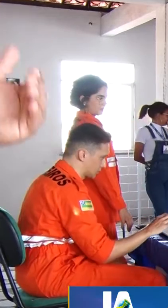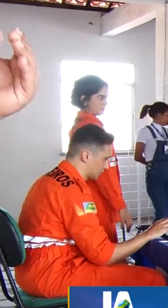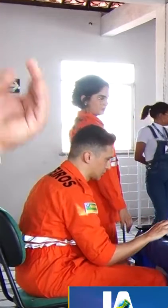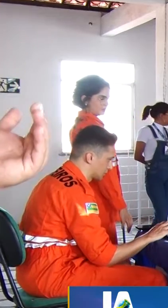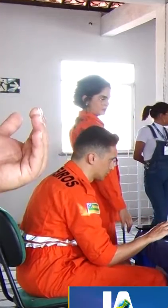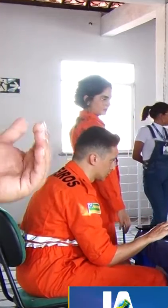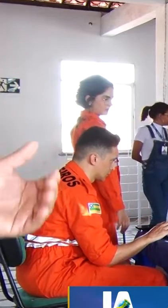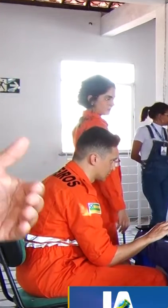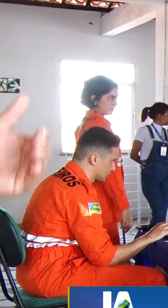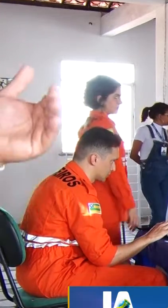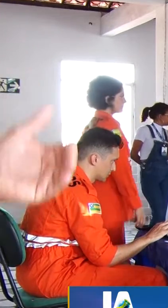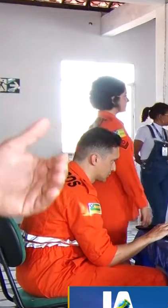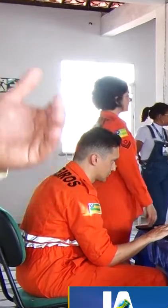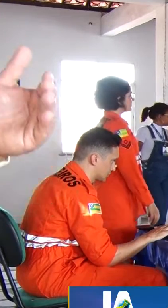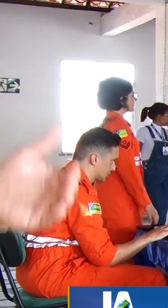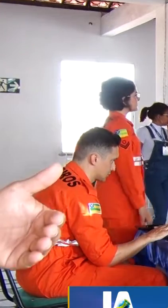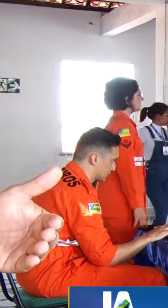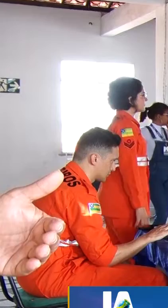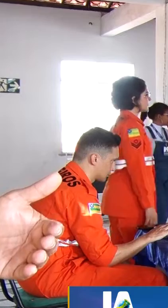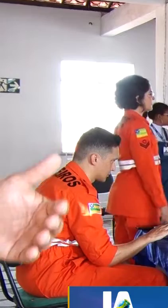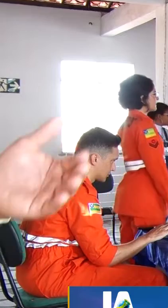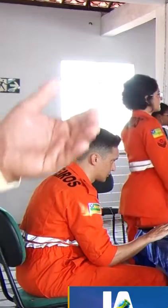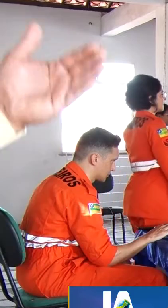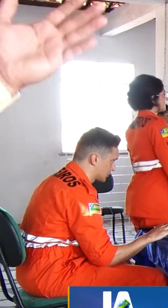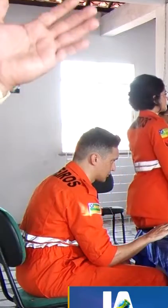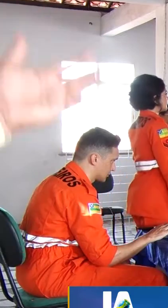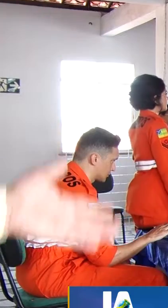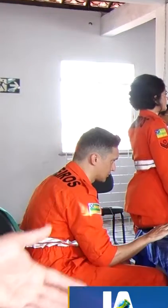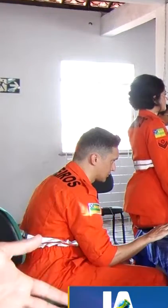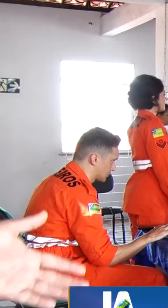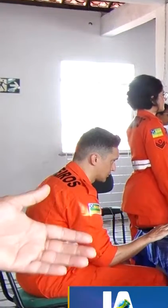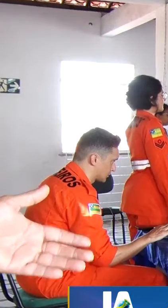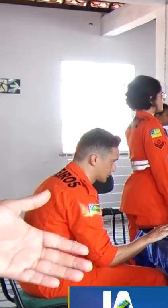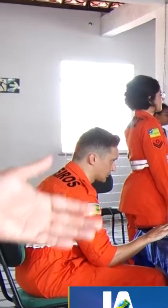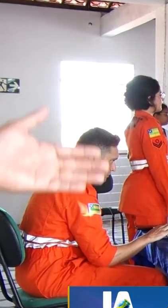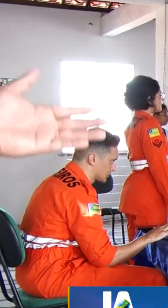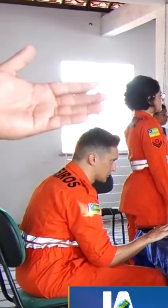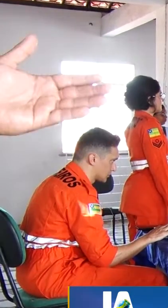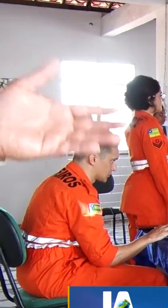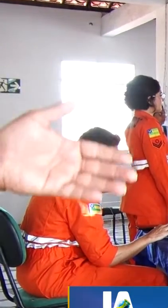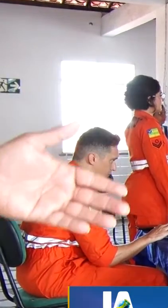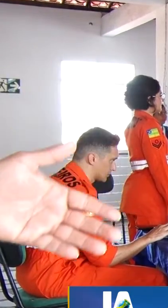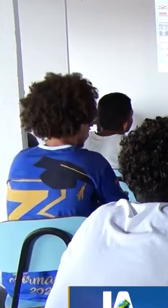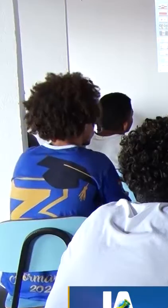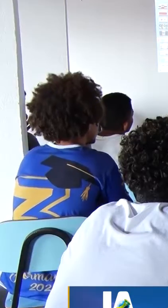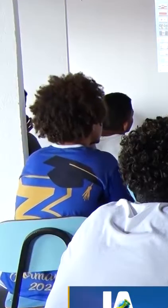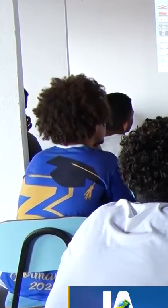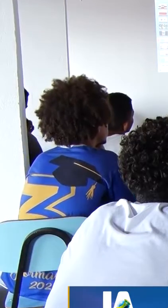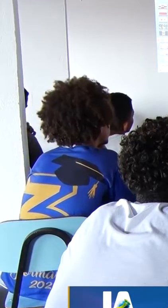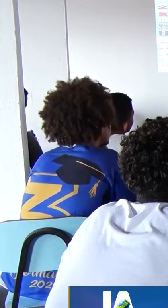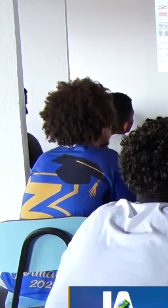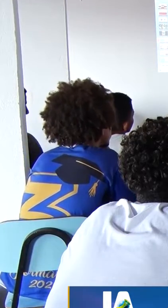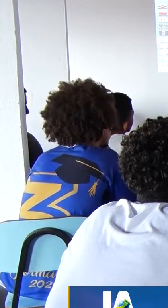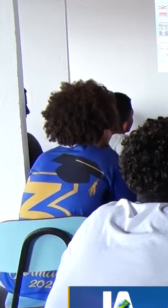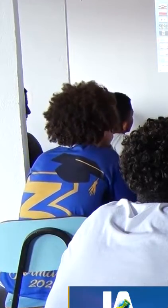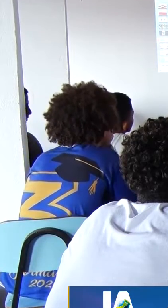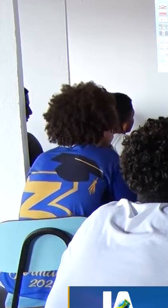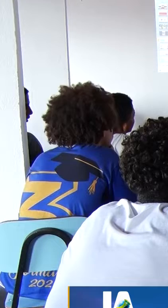o português figura como segunda língua algo que desde justifica ser um direito da população surda